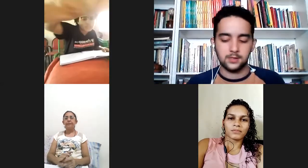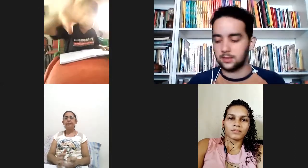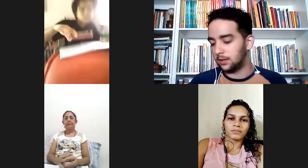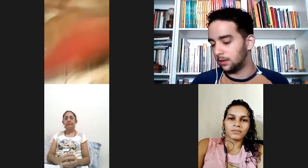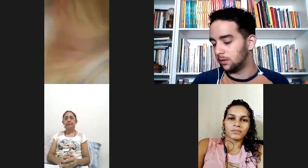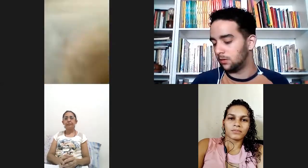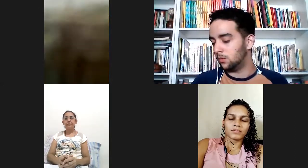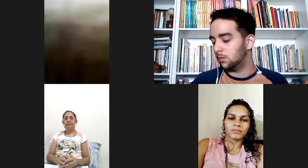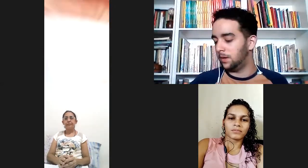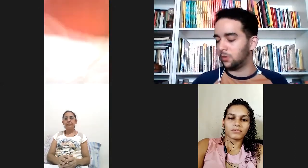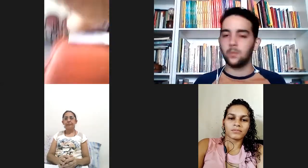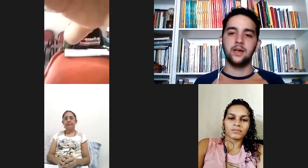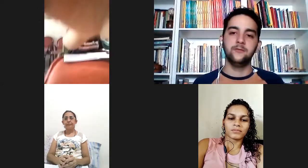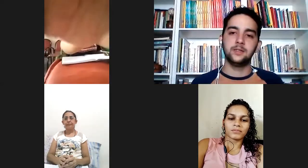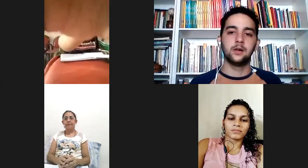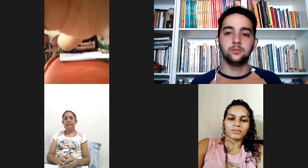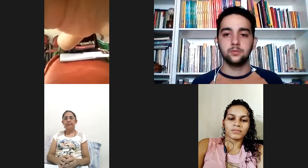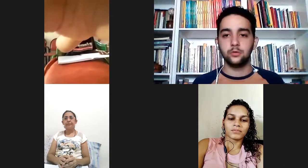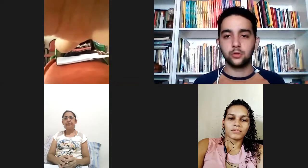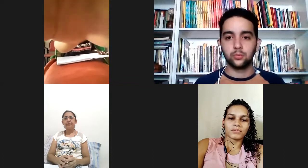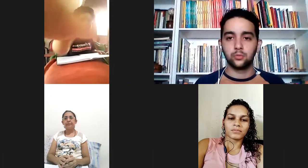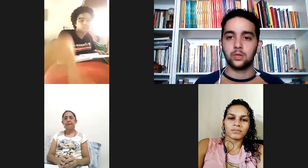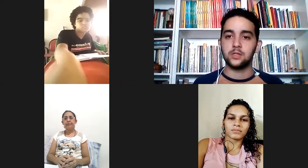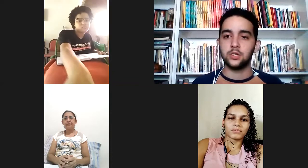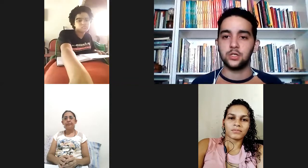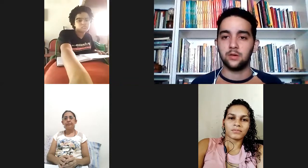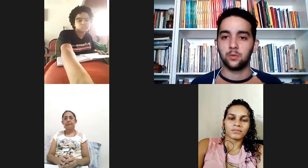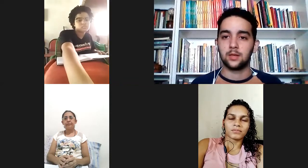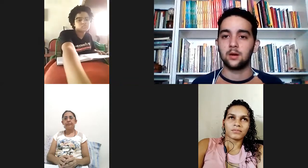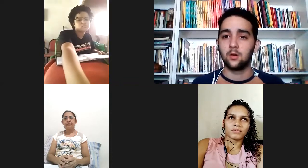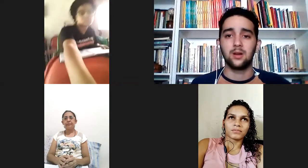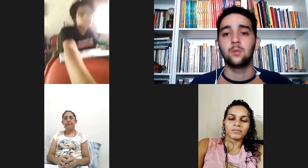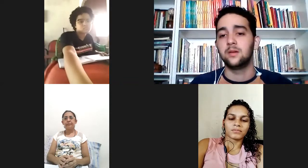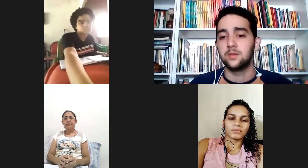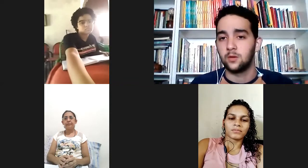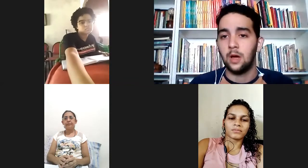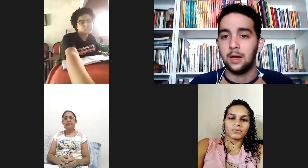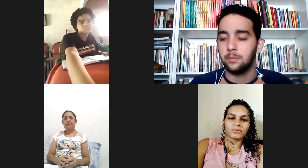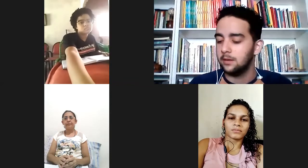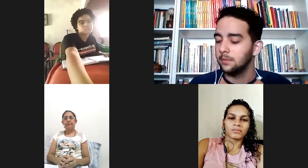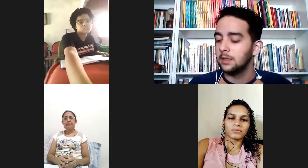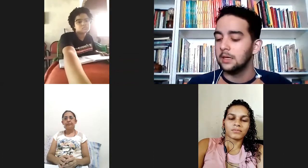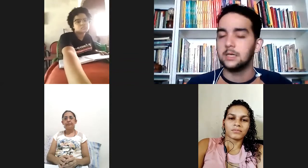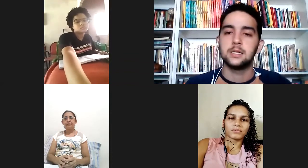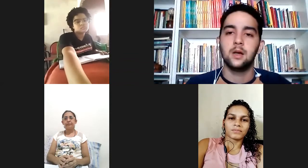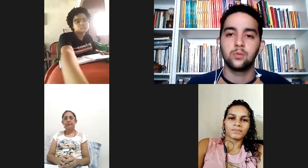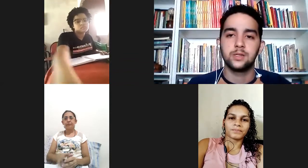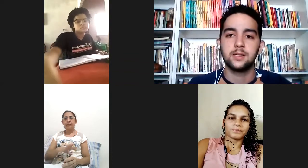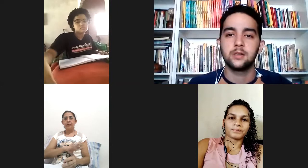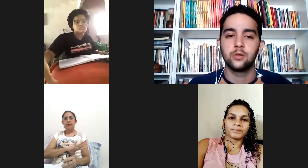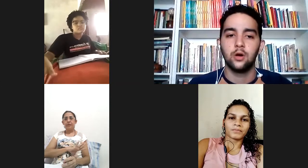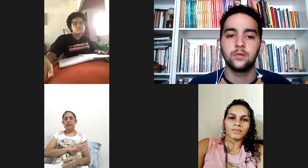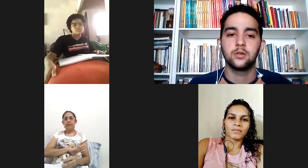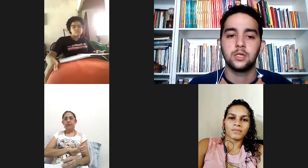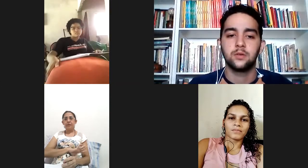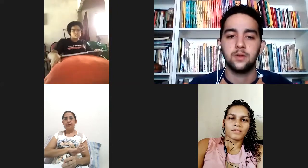vai fazer meio que uma revisão de tudo que a gente já viu até agora, uma revisão rápida. Inserir alguns